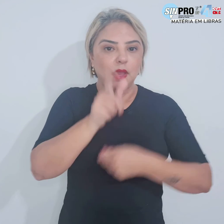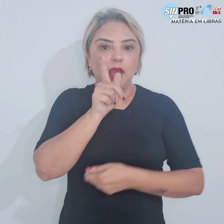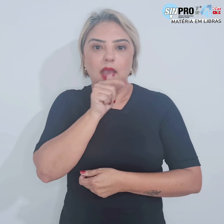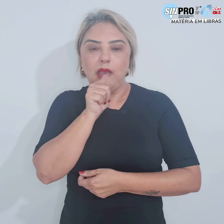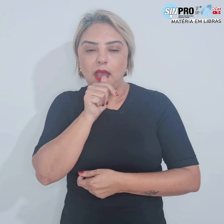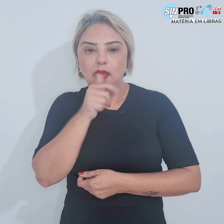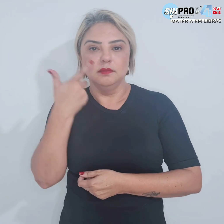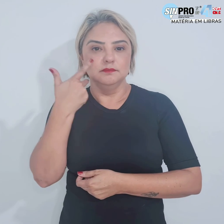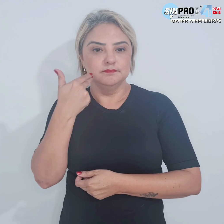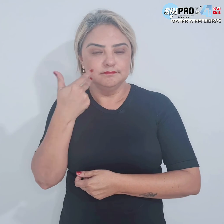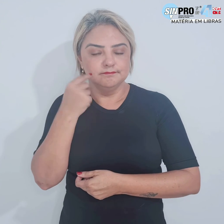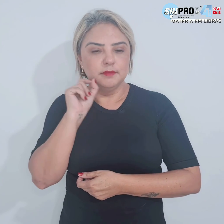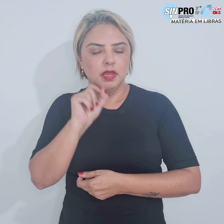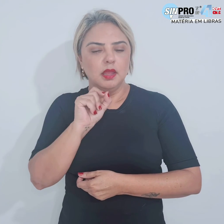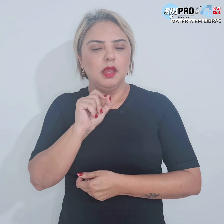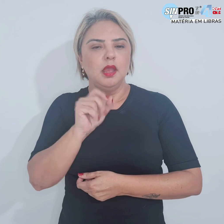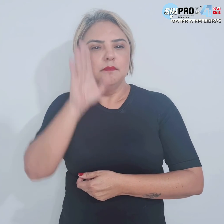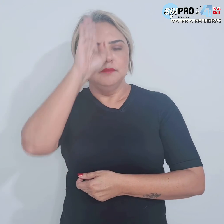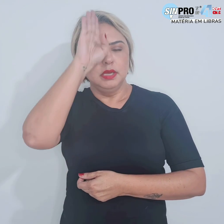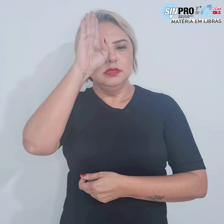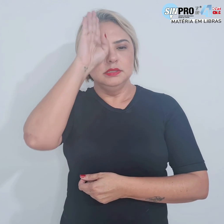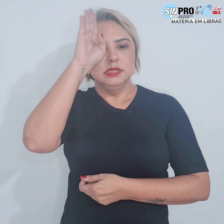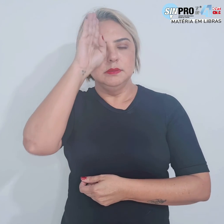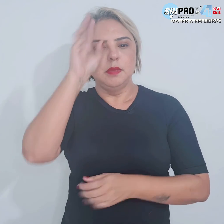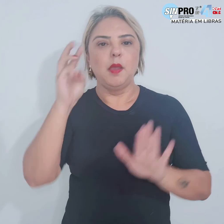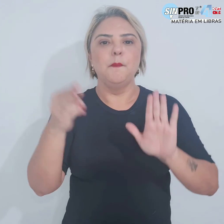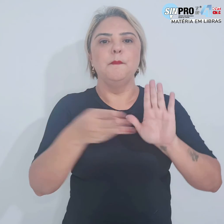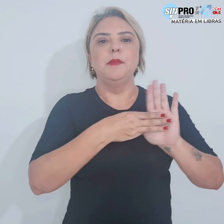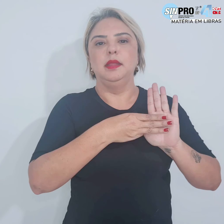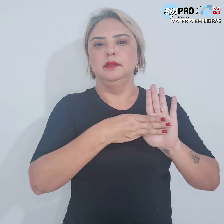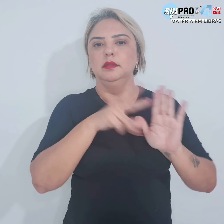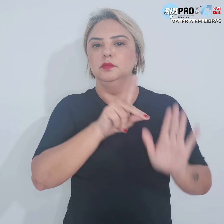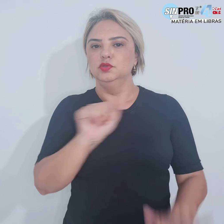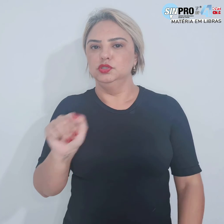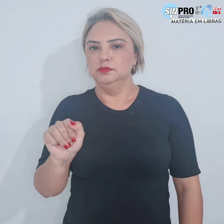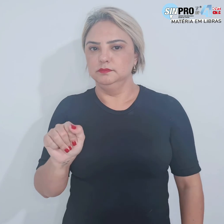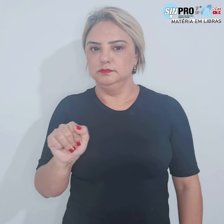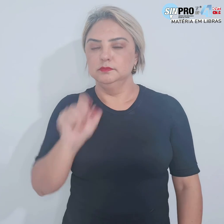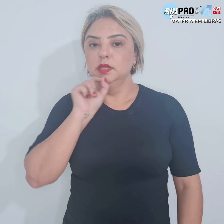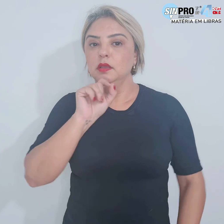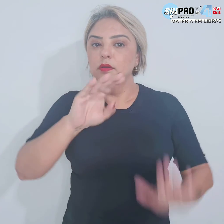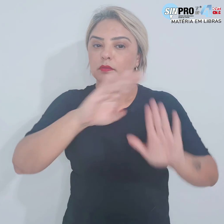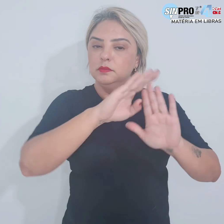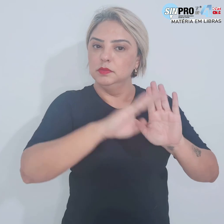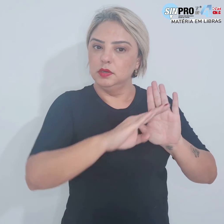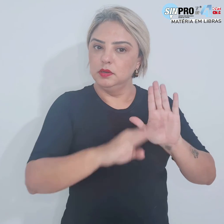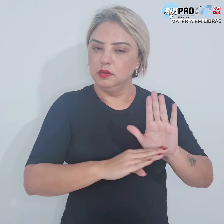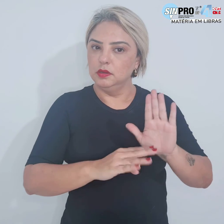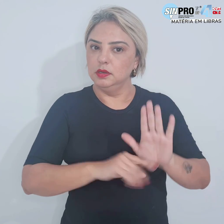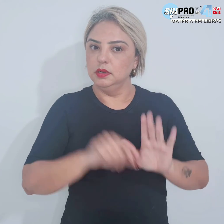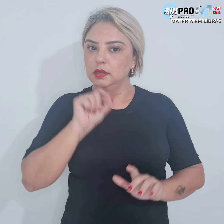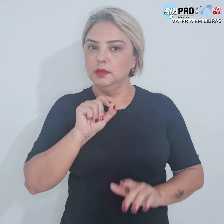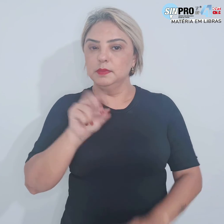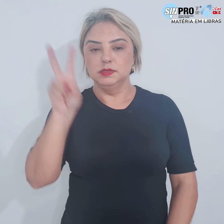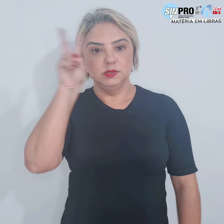economia deste recurso natural é uma das principais metas desse dia. O programa vai ao